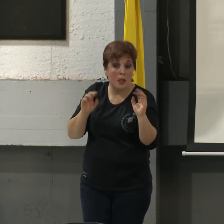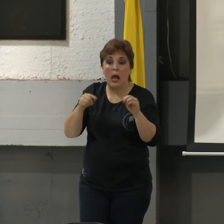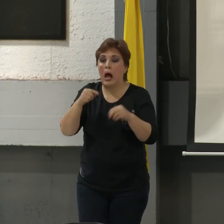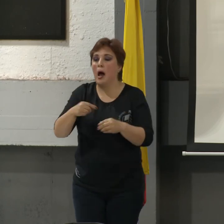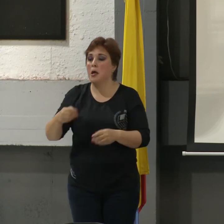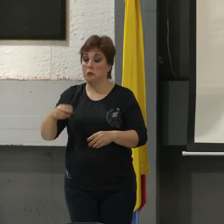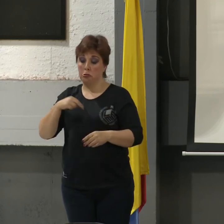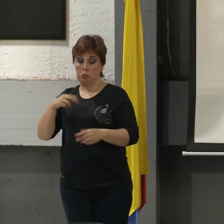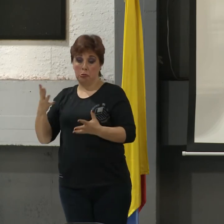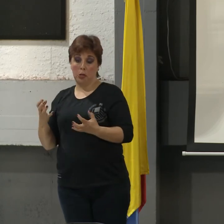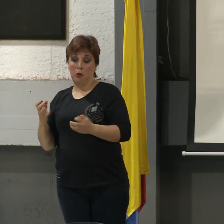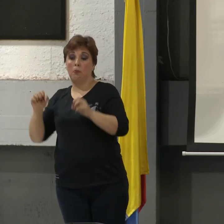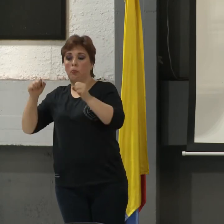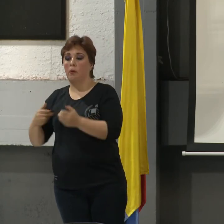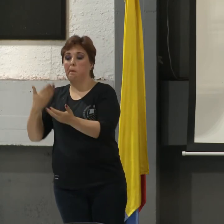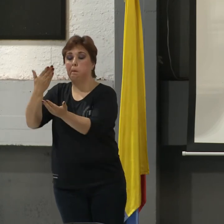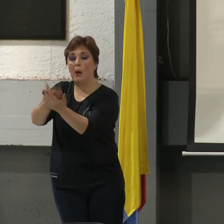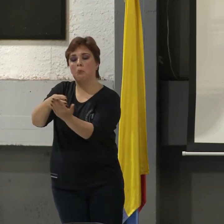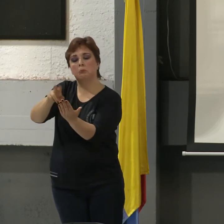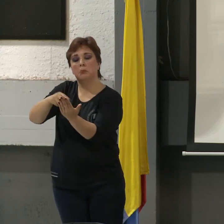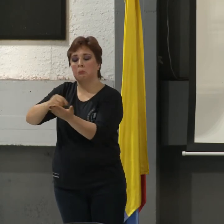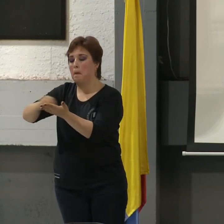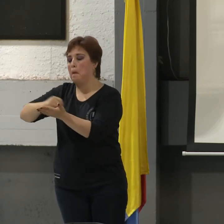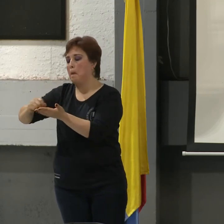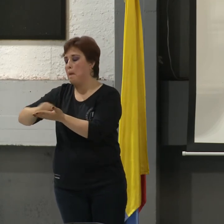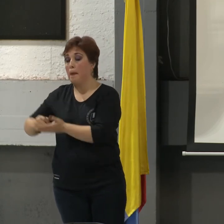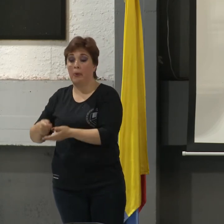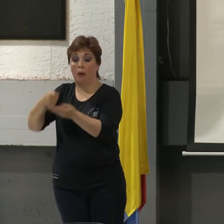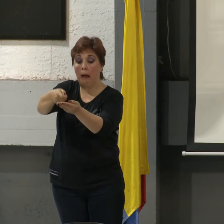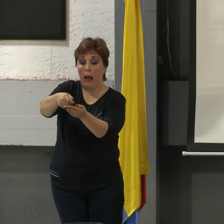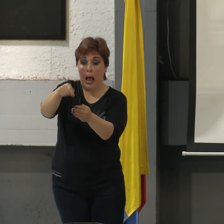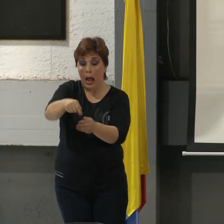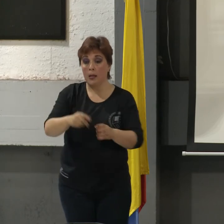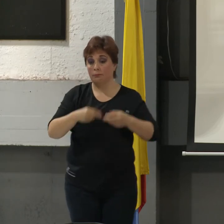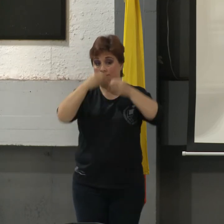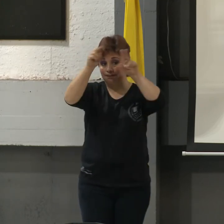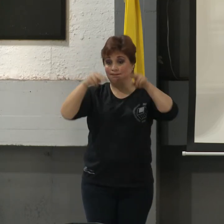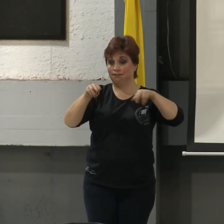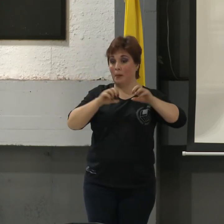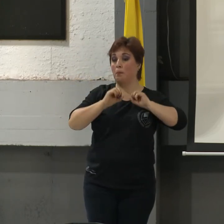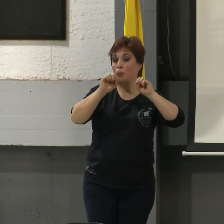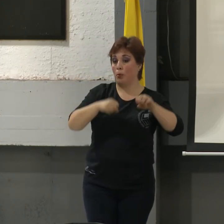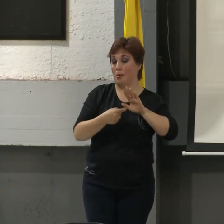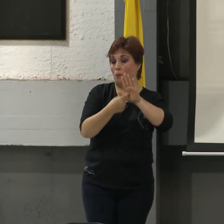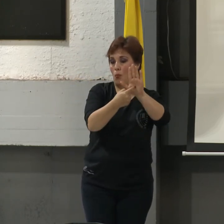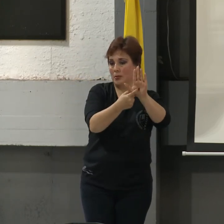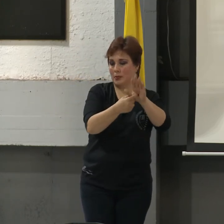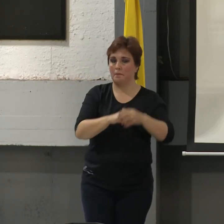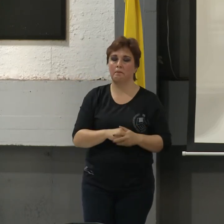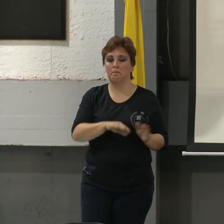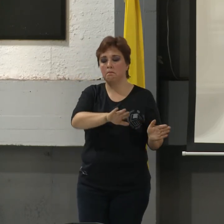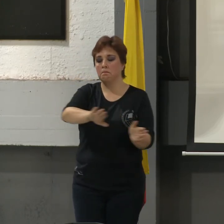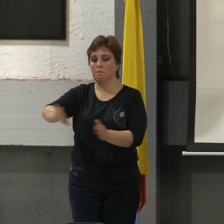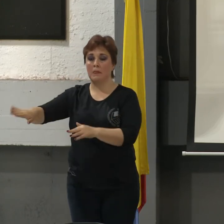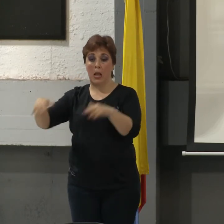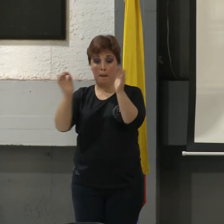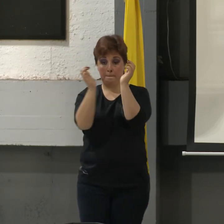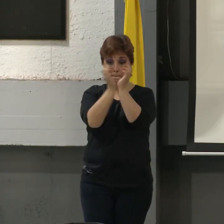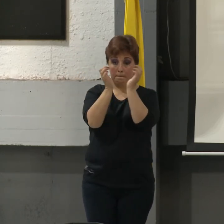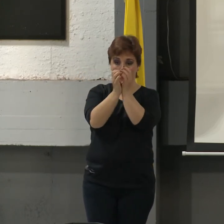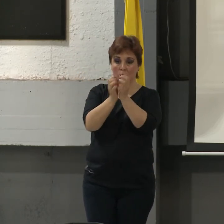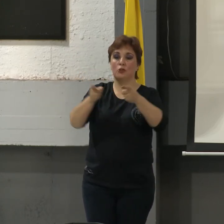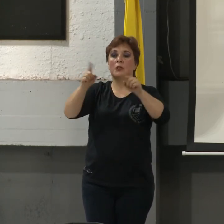maestros del programa para la celebración del día del maestro en el mes de mayo contaremos con la realización de un vídeo de los 50 años del programa